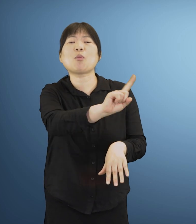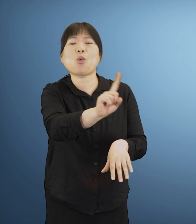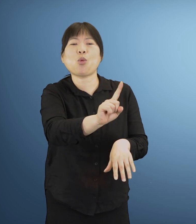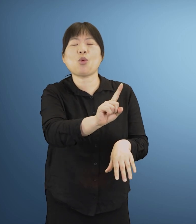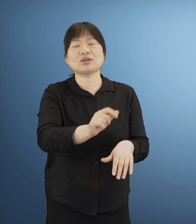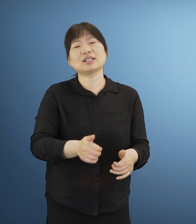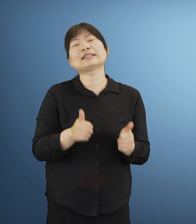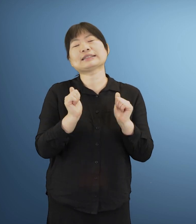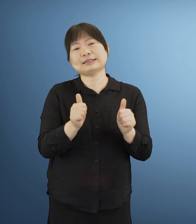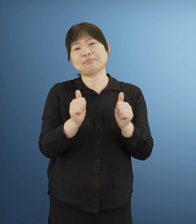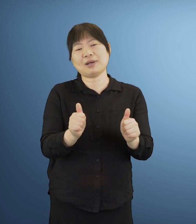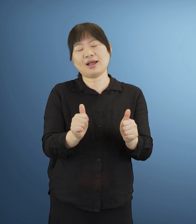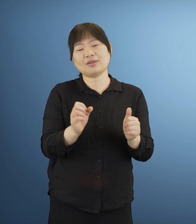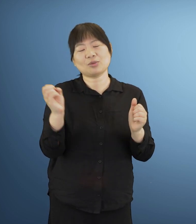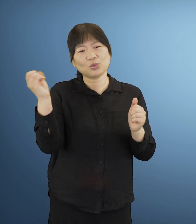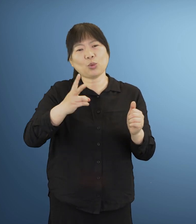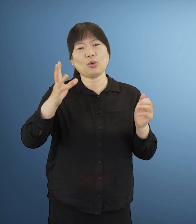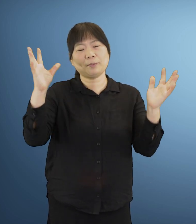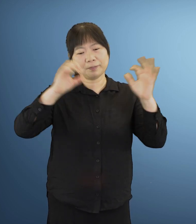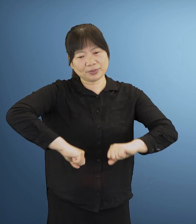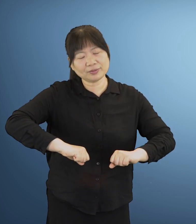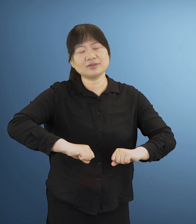멸망과 심판이 남을 수밖에 없어요.